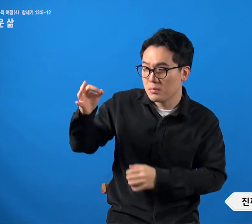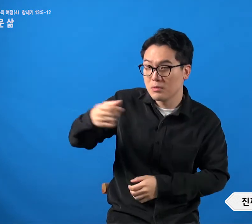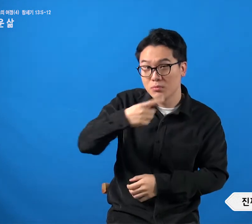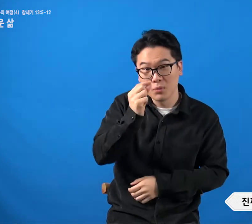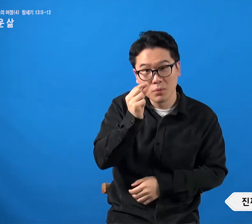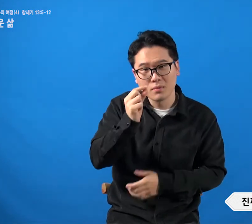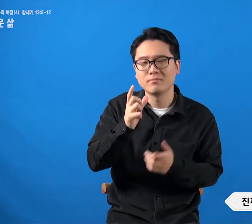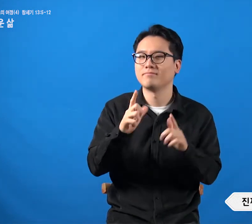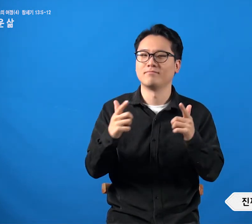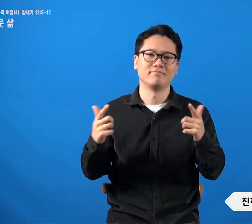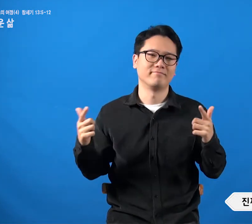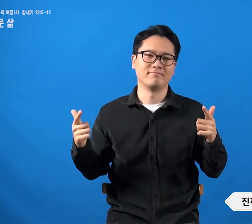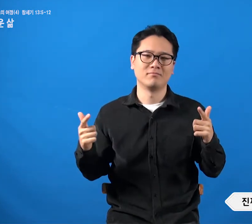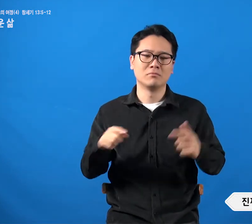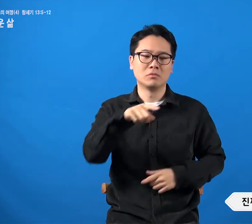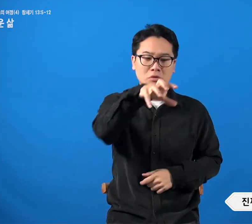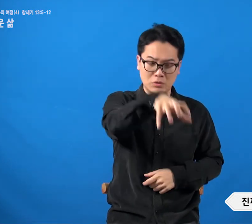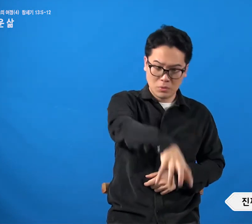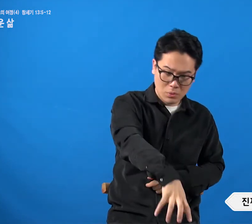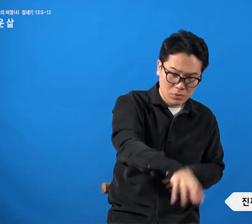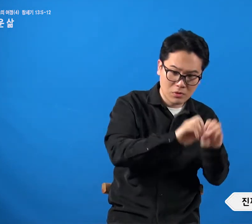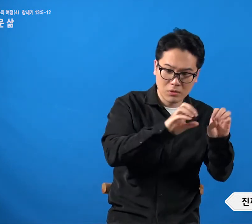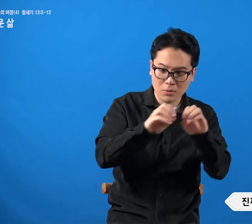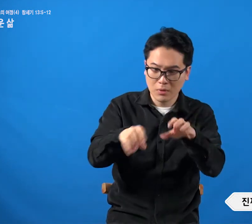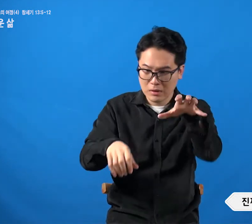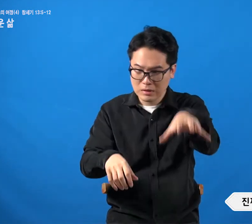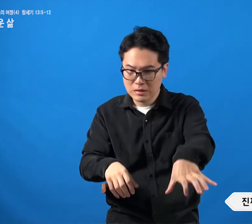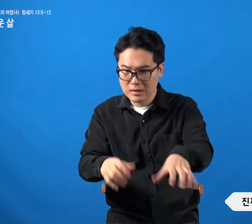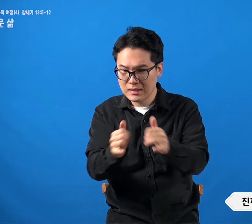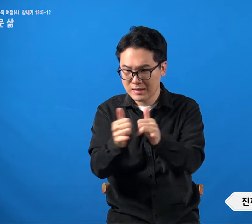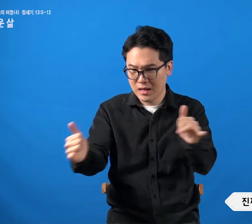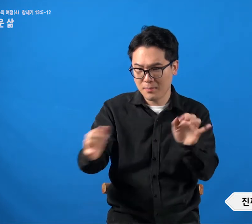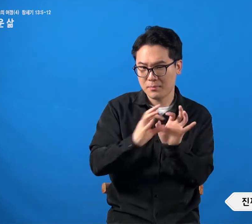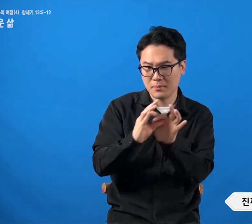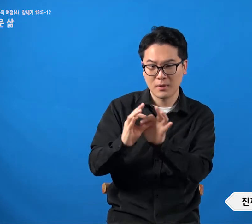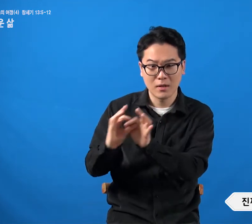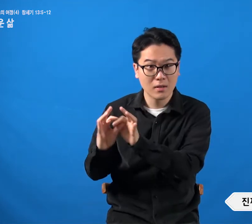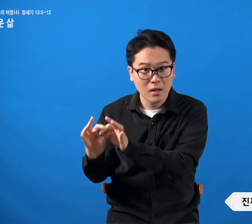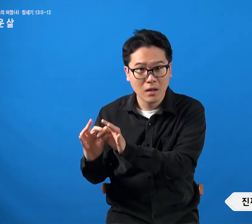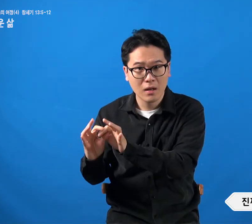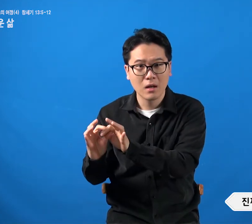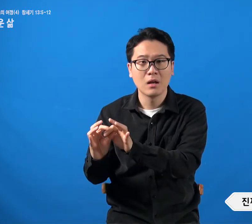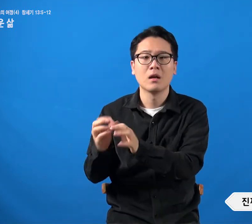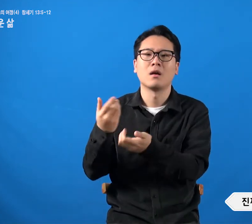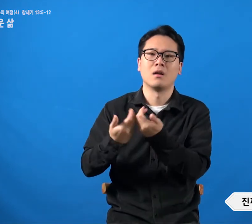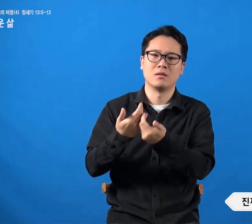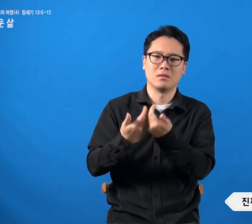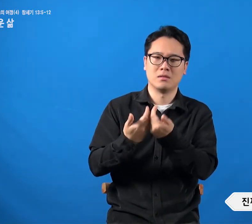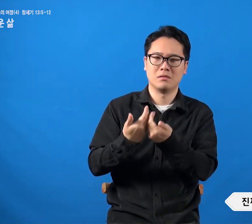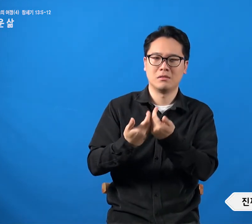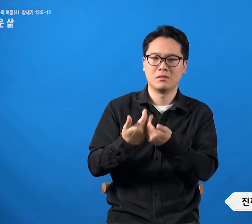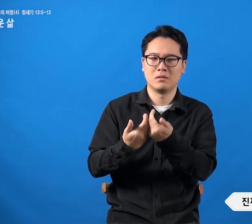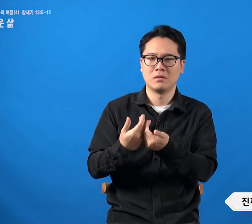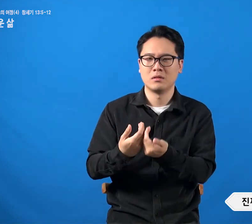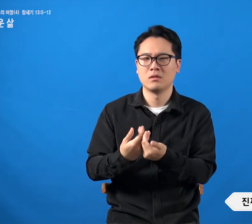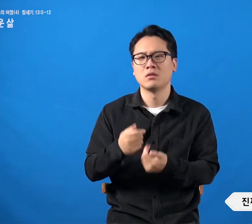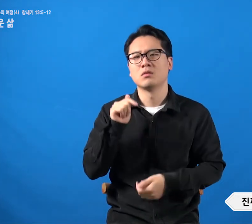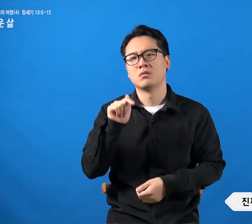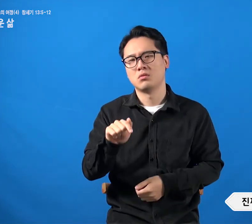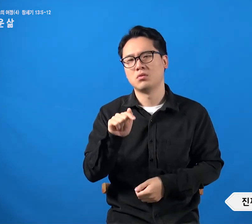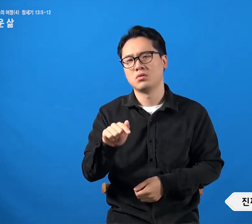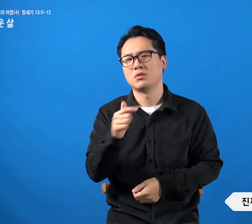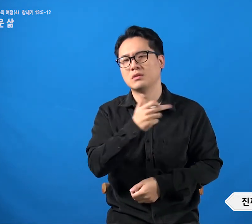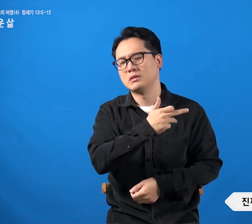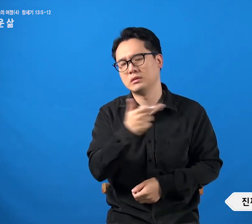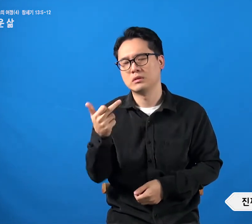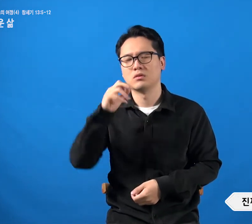아니라 현지인과의 관계가 아니라 함께 사역하는 선교사들 사이의 관계의 갈등이 더 큰